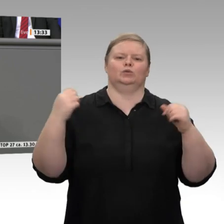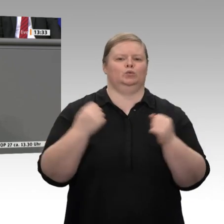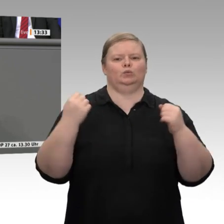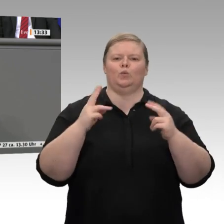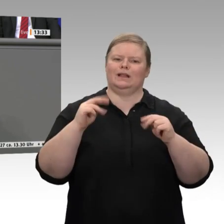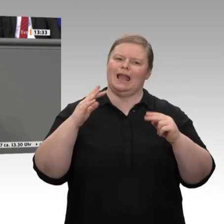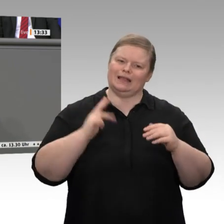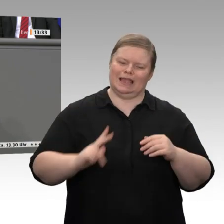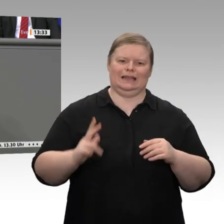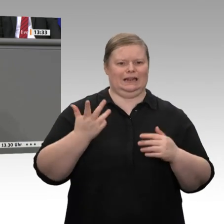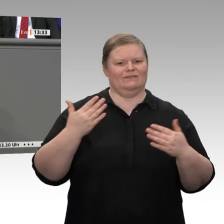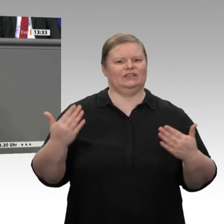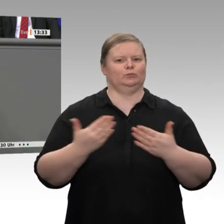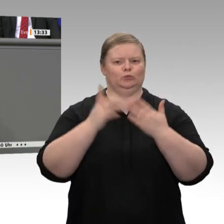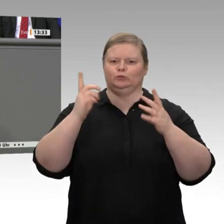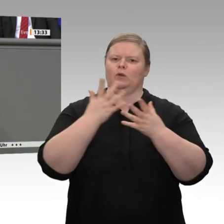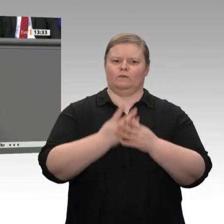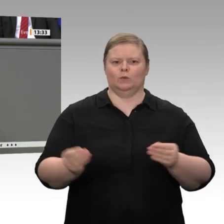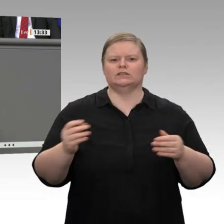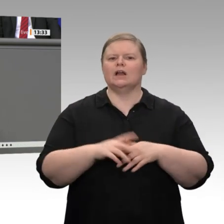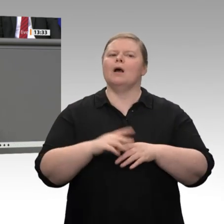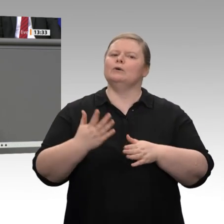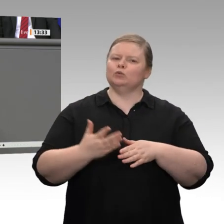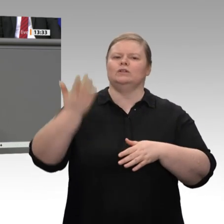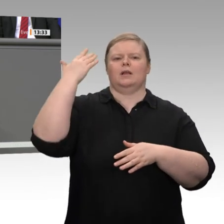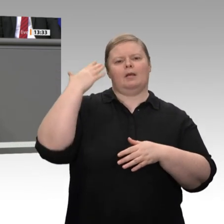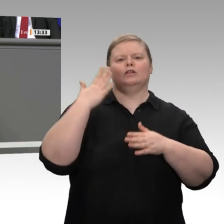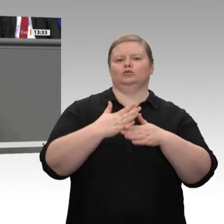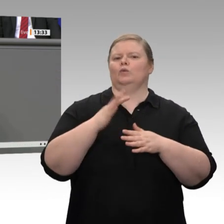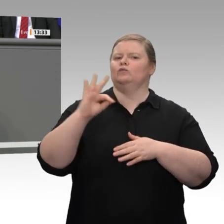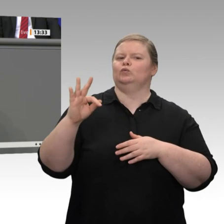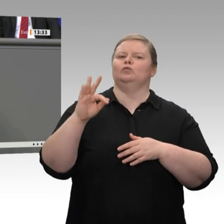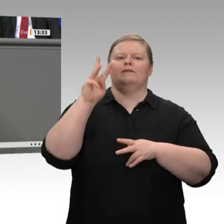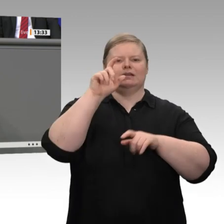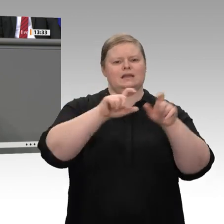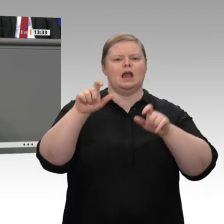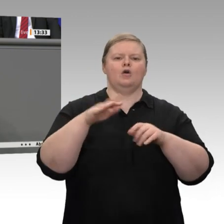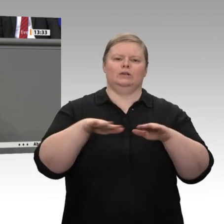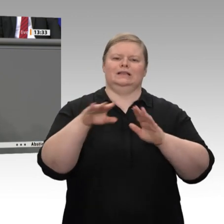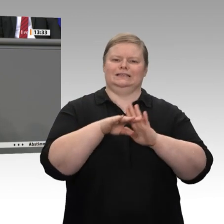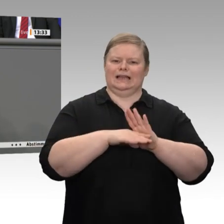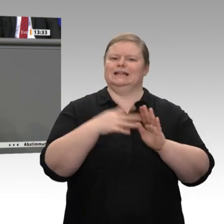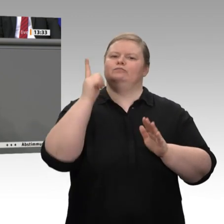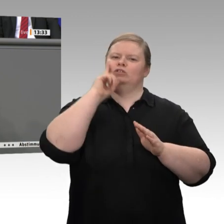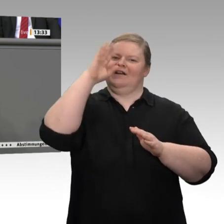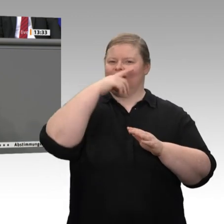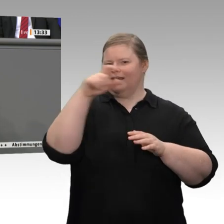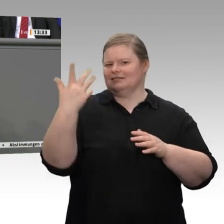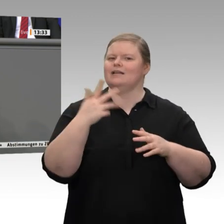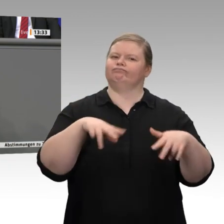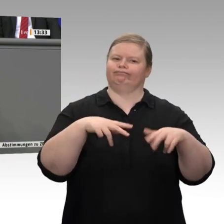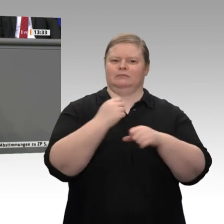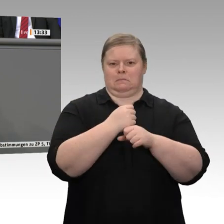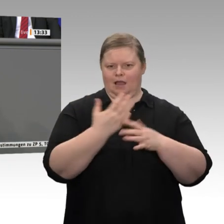der Verfassung gehen wird, sondern dass es dafür auch eine nähere Präzisierung geben braucht, dass wir